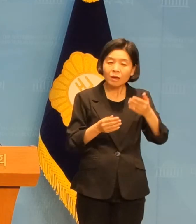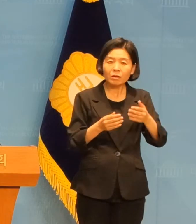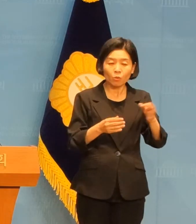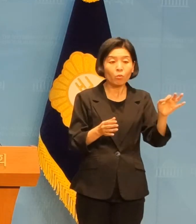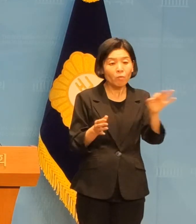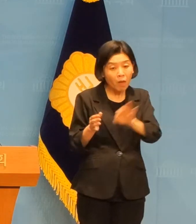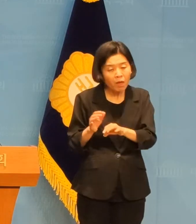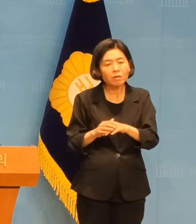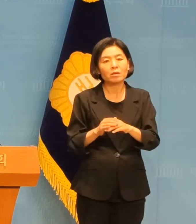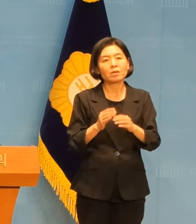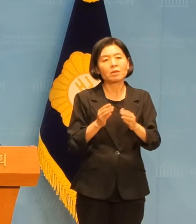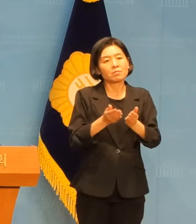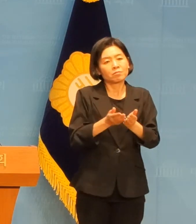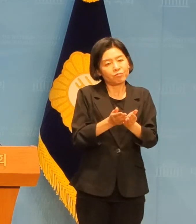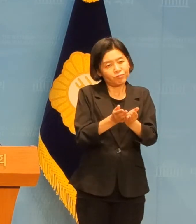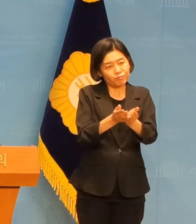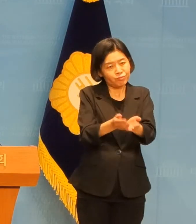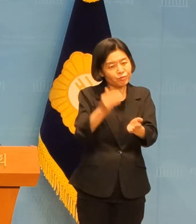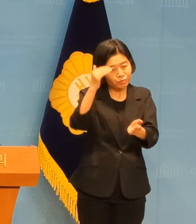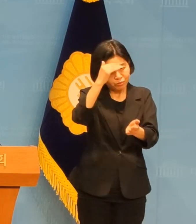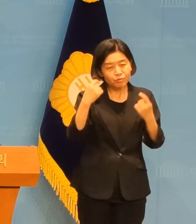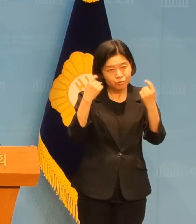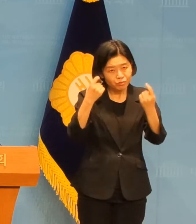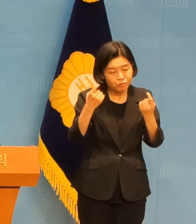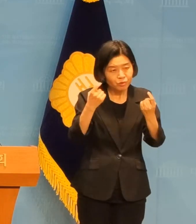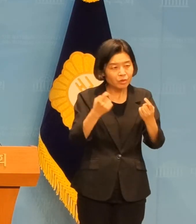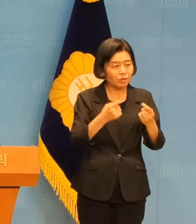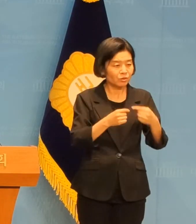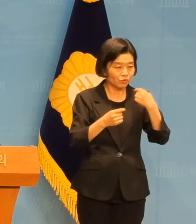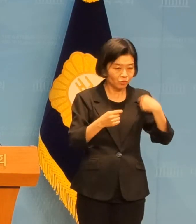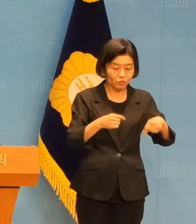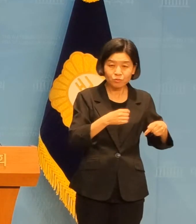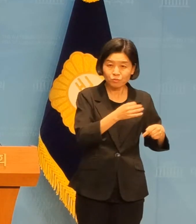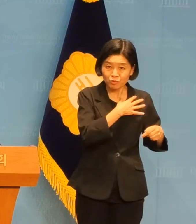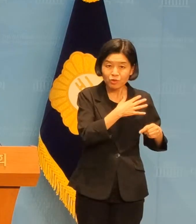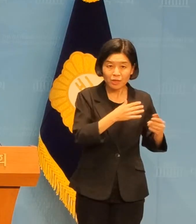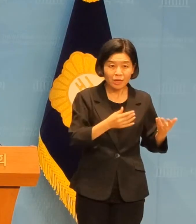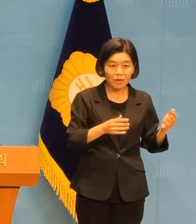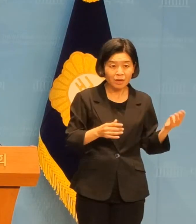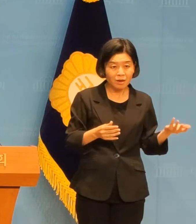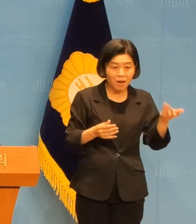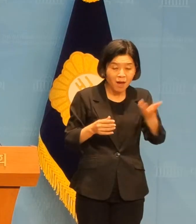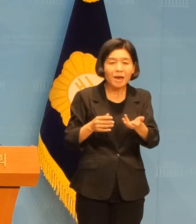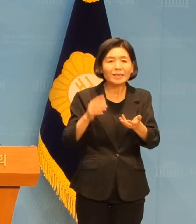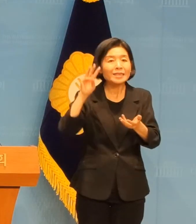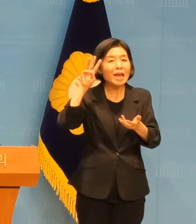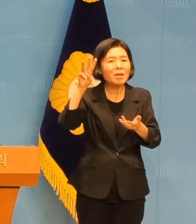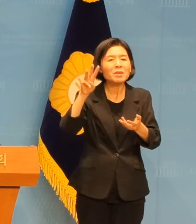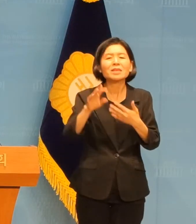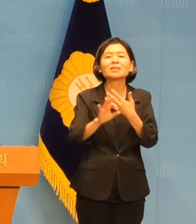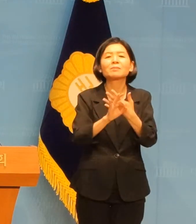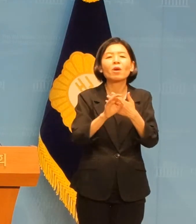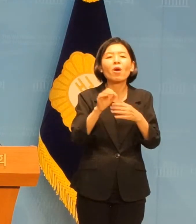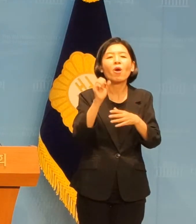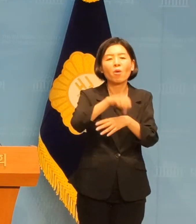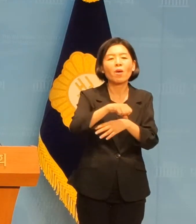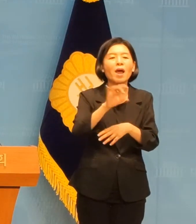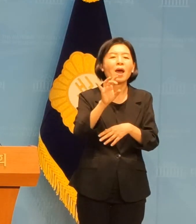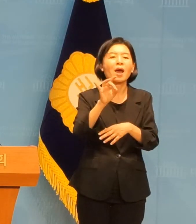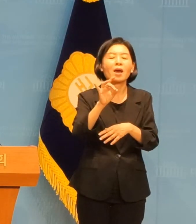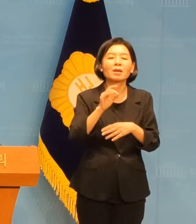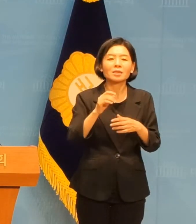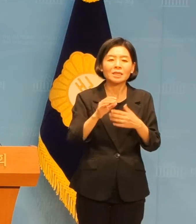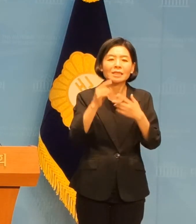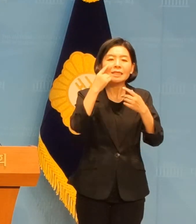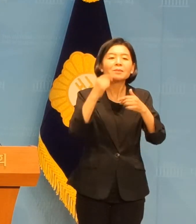타는 중국 부유층의 환승 입국 3일만을 허용하는 시범사업에 불과했습니다.